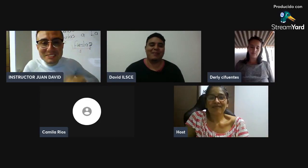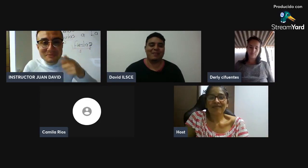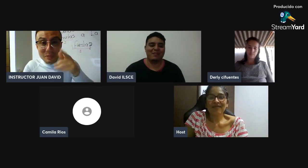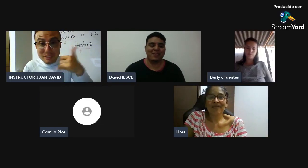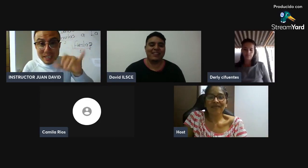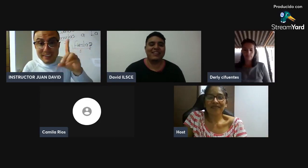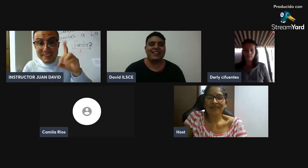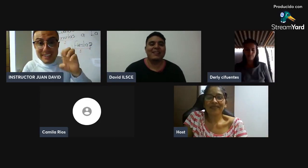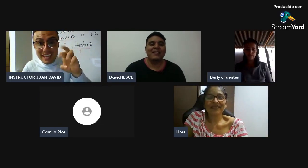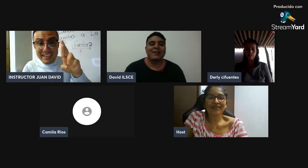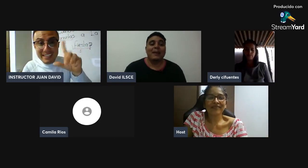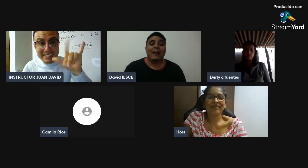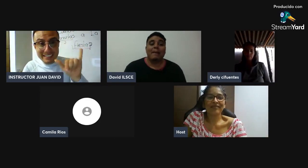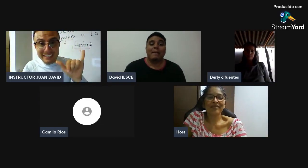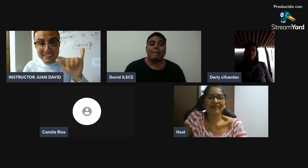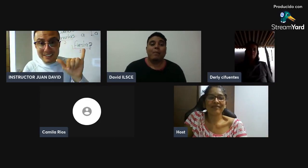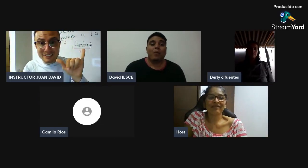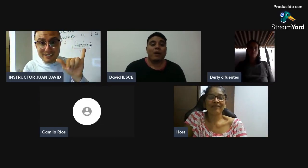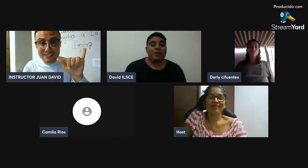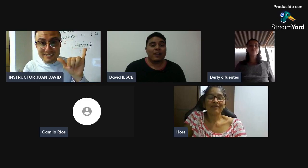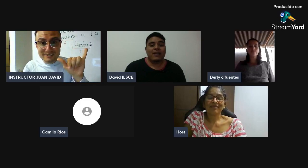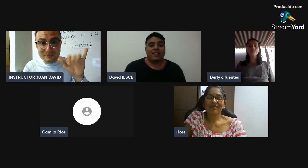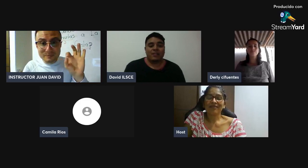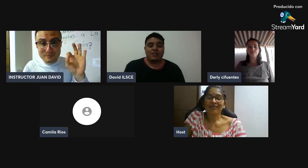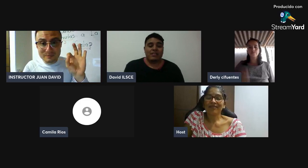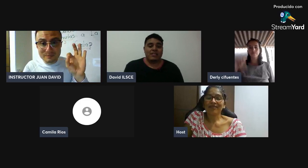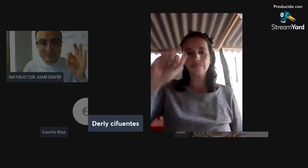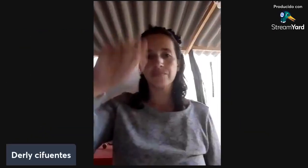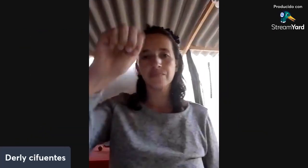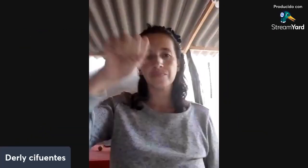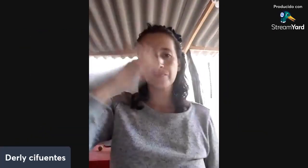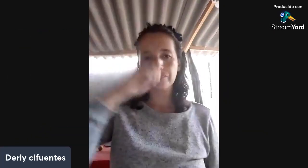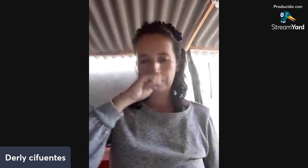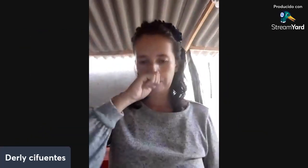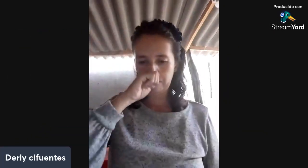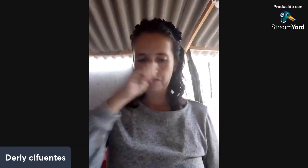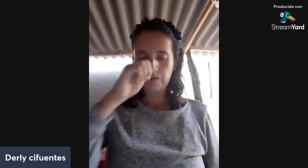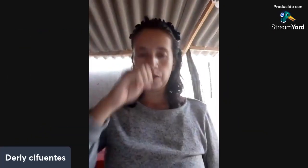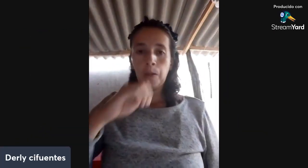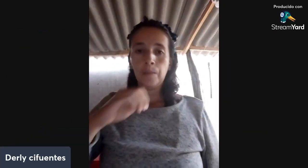confundí bueno de ernie entonces lista vale